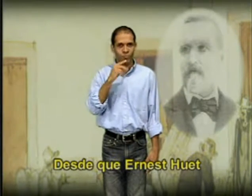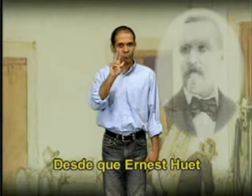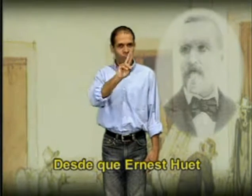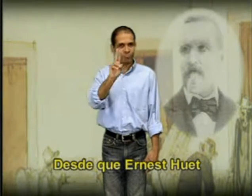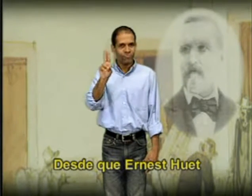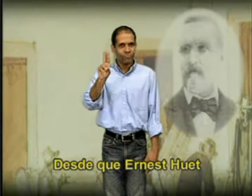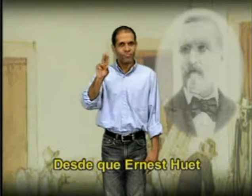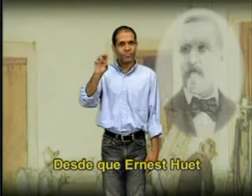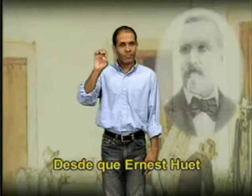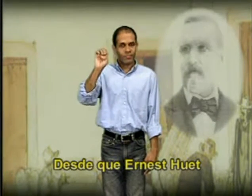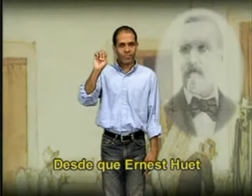Desde que Yue